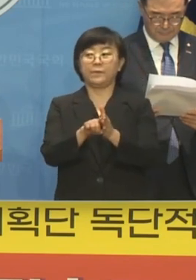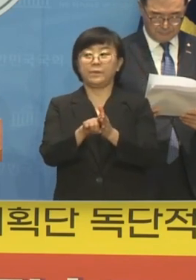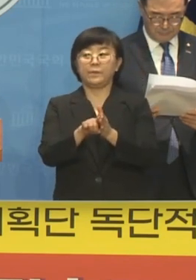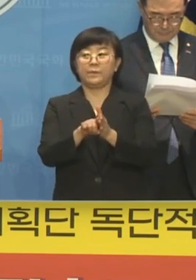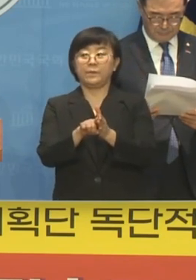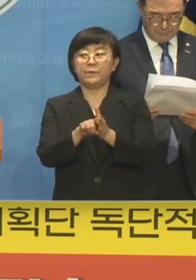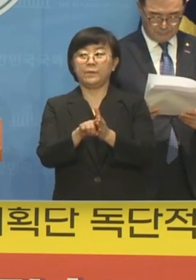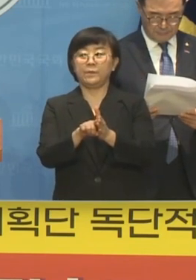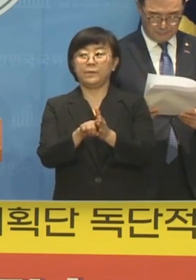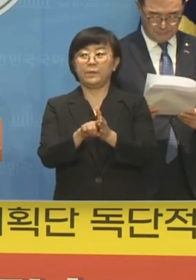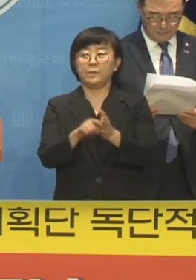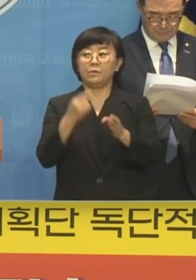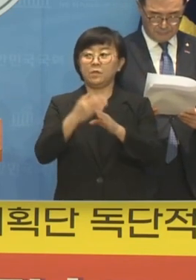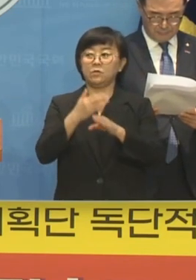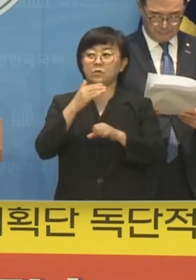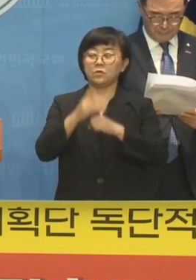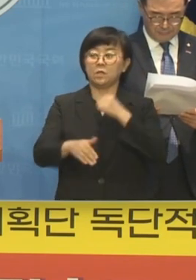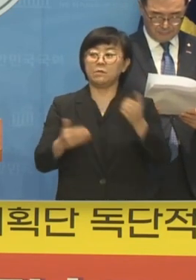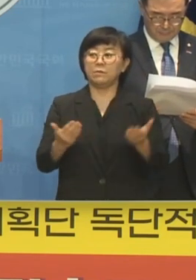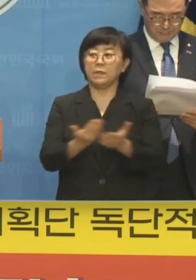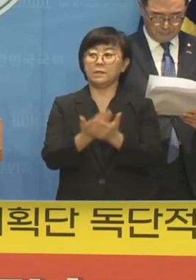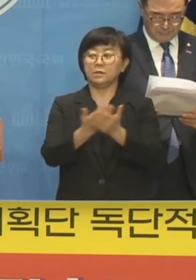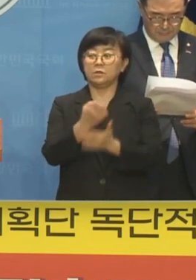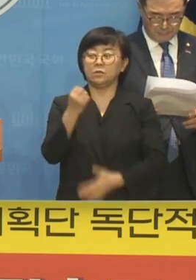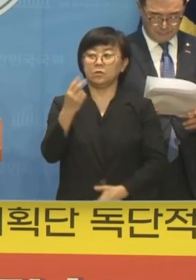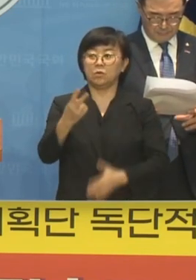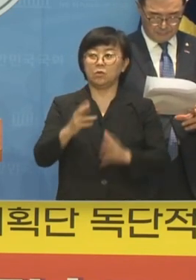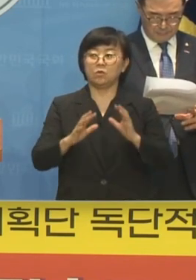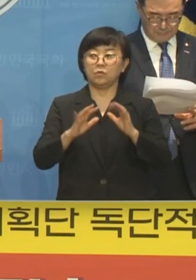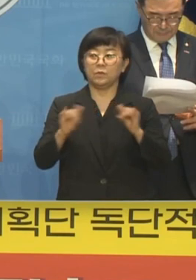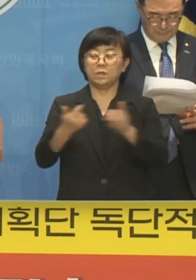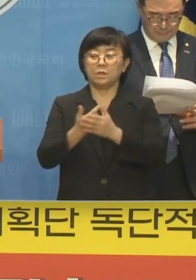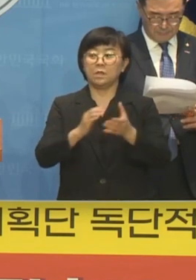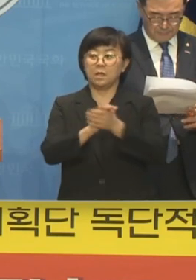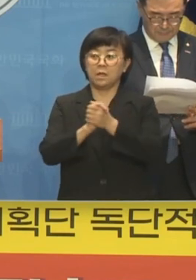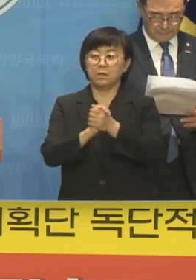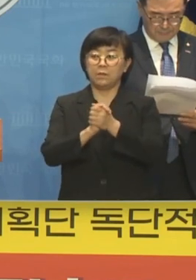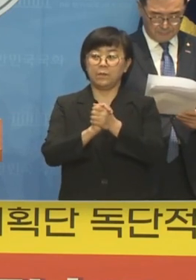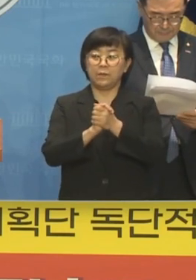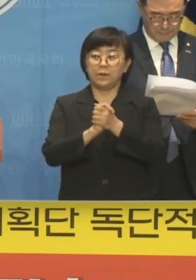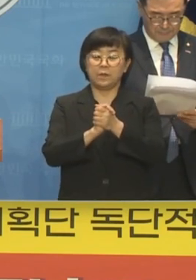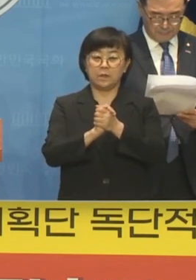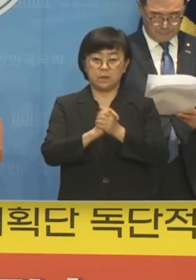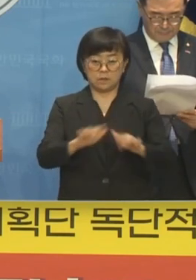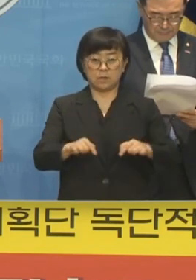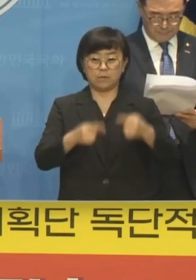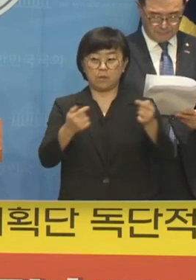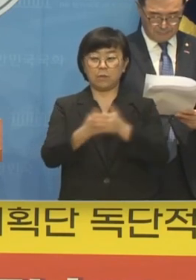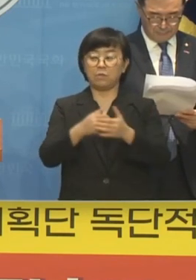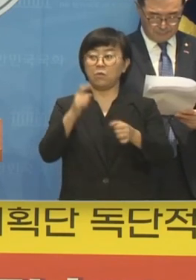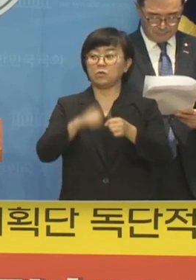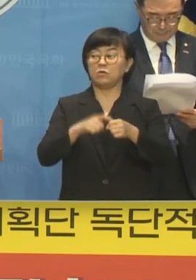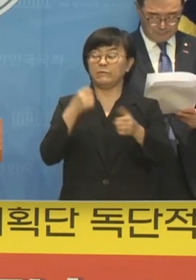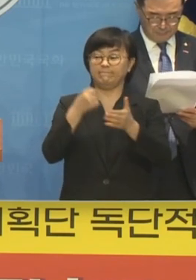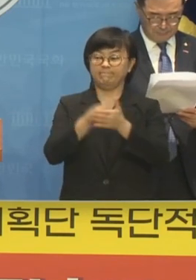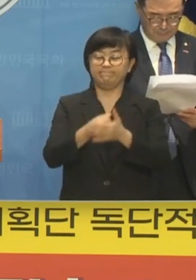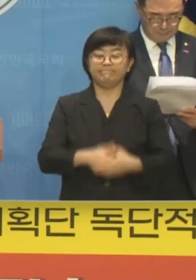줌으로써 민주주의 발전 및 국민 화합에 이바지함을 목적으로